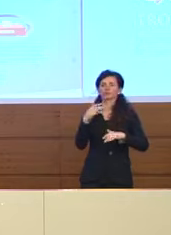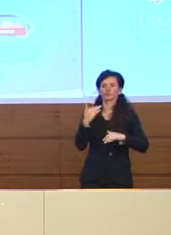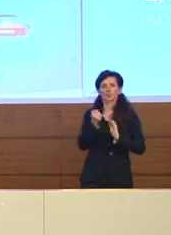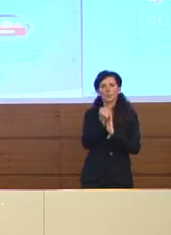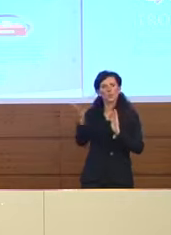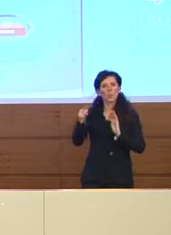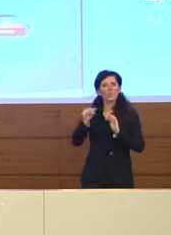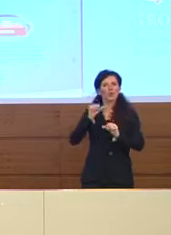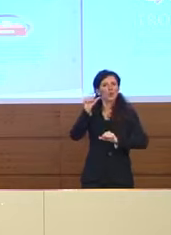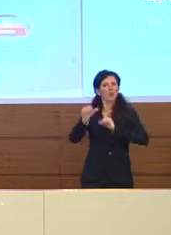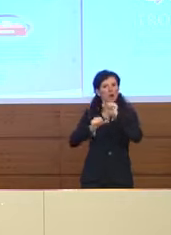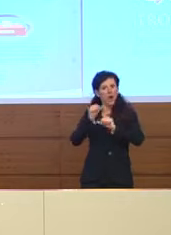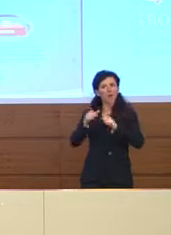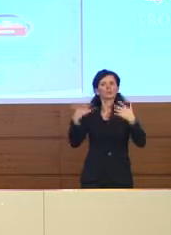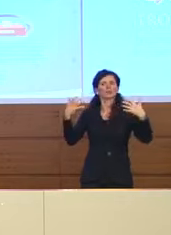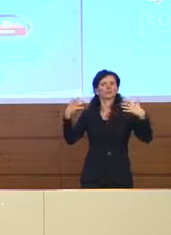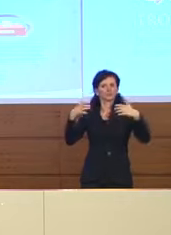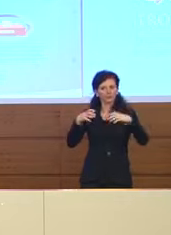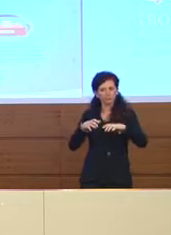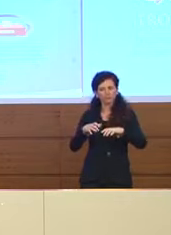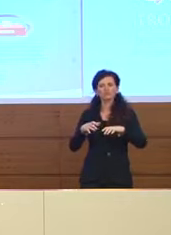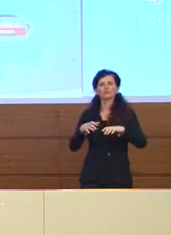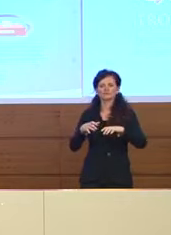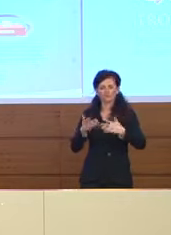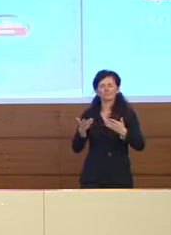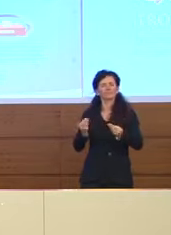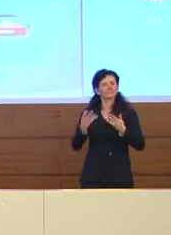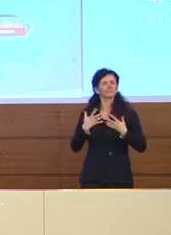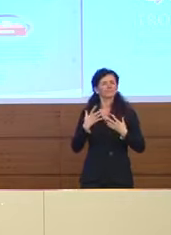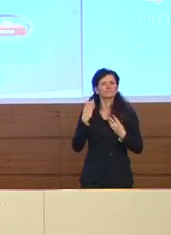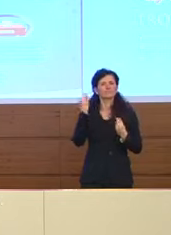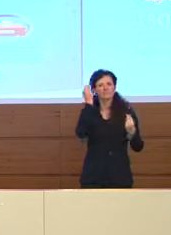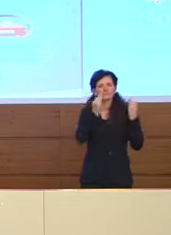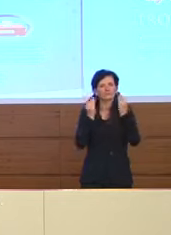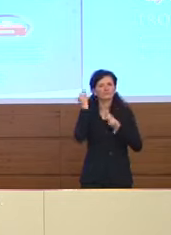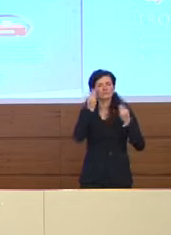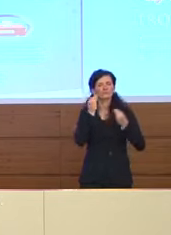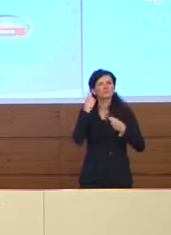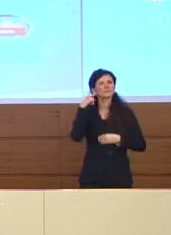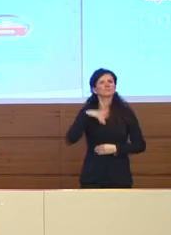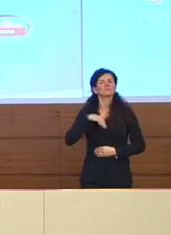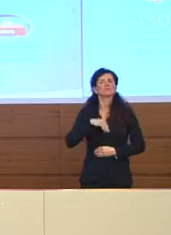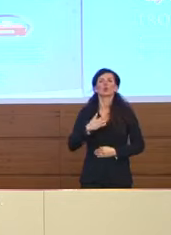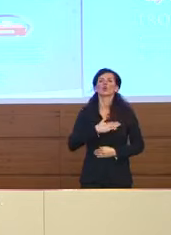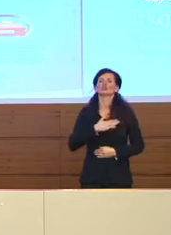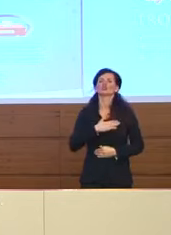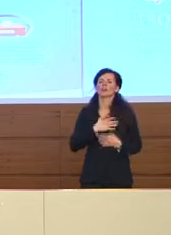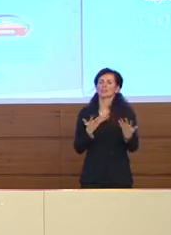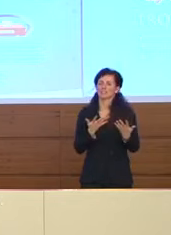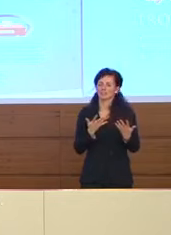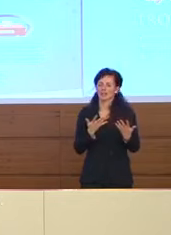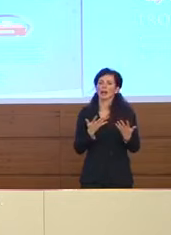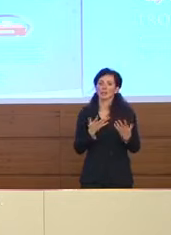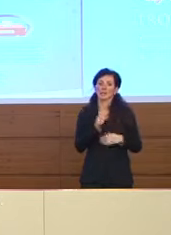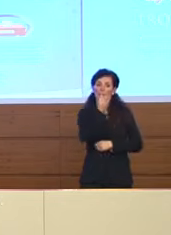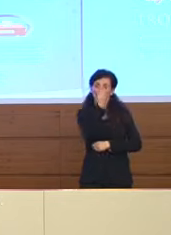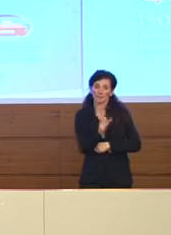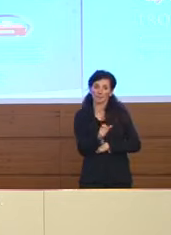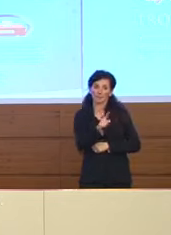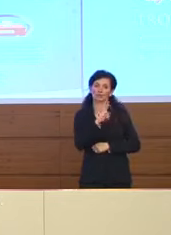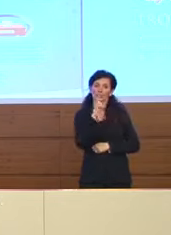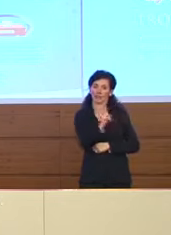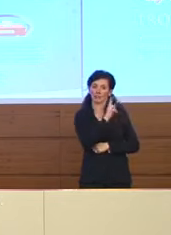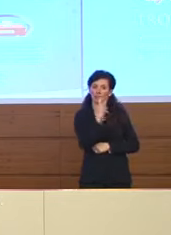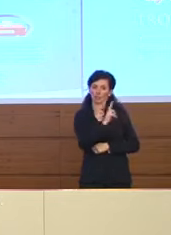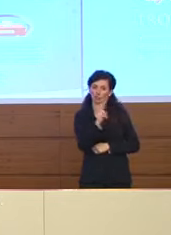sempre feriscono le nostre coscienze i numeri sui decessi che in quattro